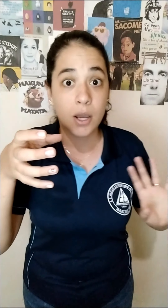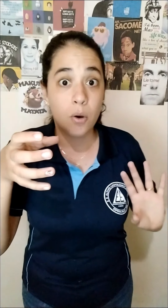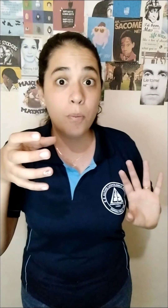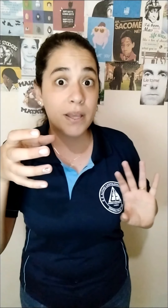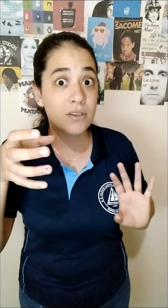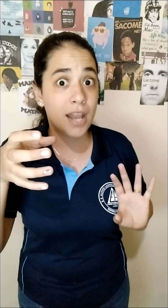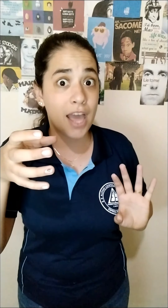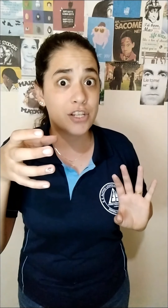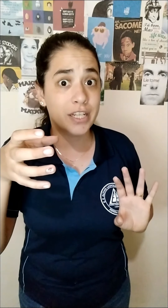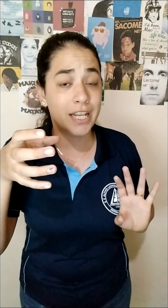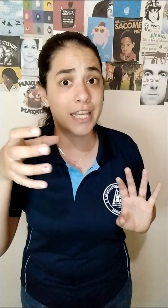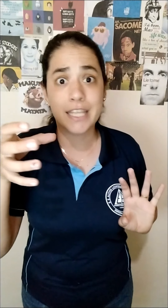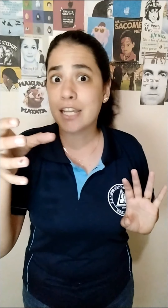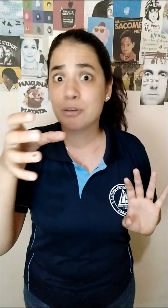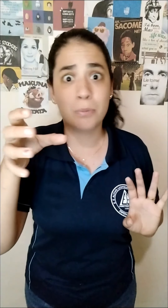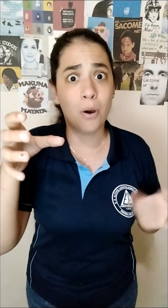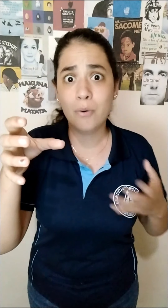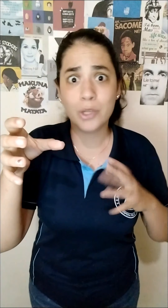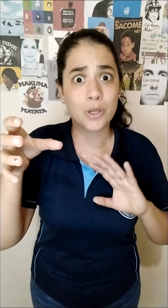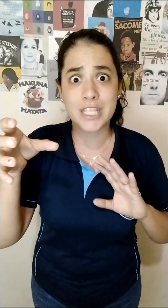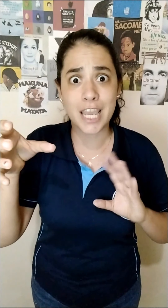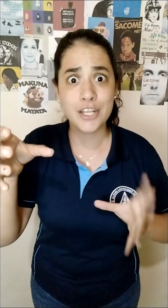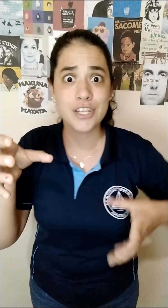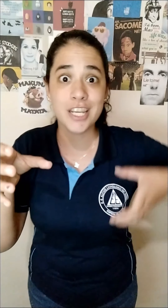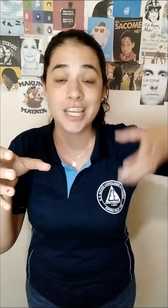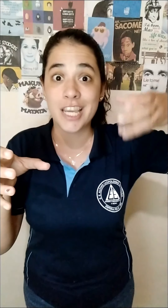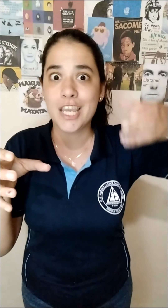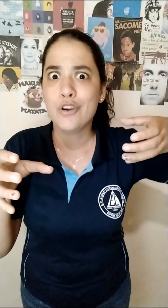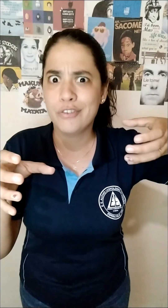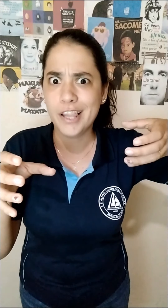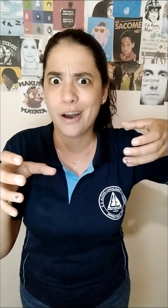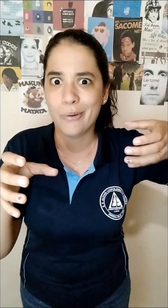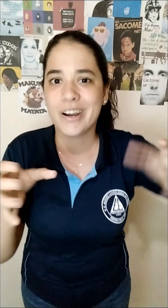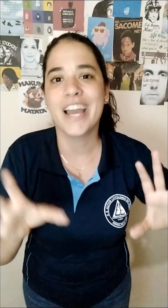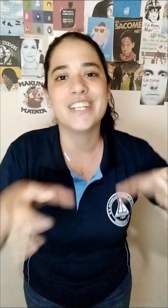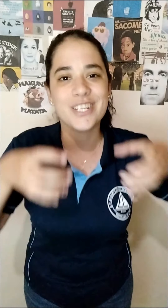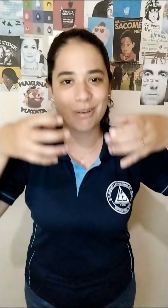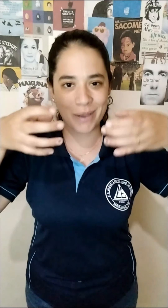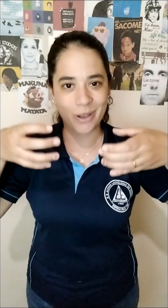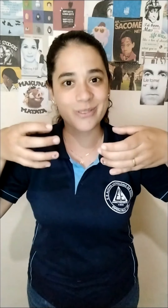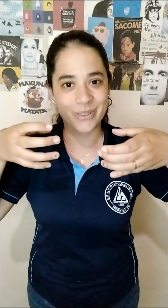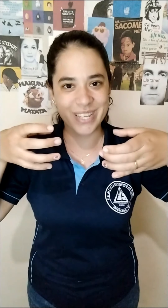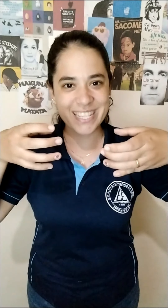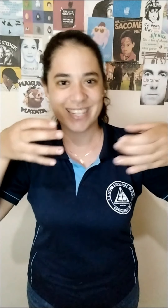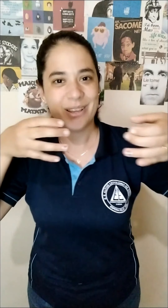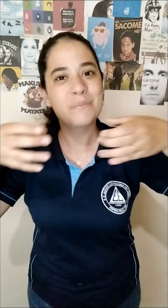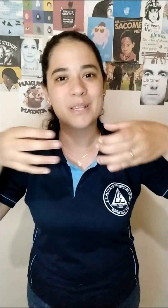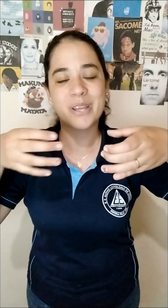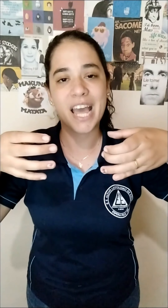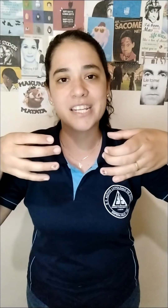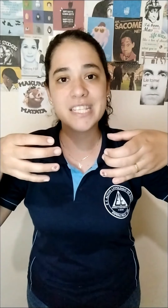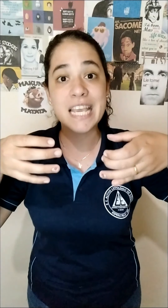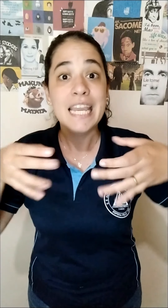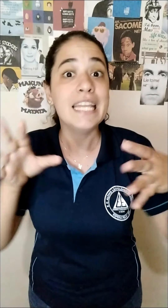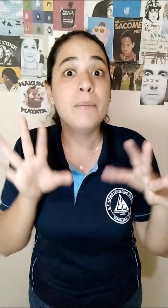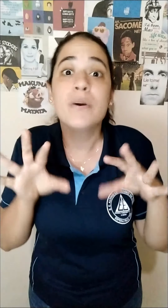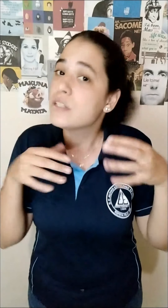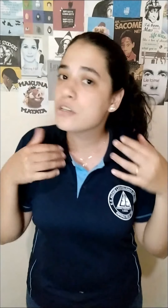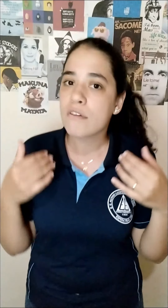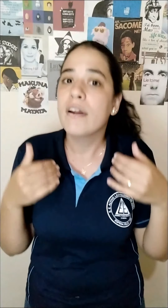o personagem ali que tá de boa, o inocente, e o vilão. Aí a gente vai pegar os dois, né, os personagens, e depois a gente vai falar o